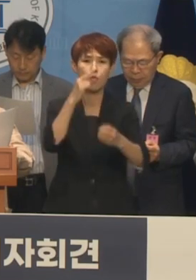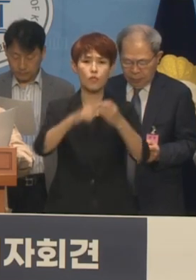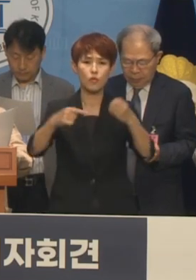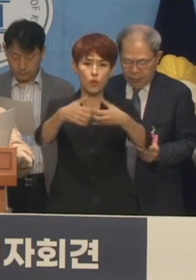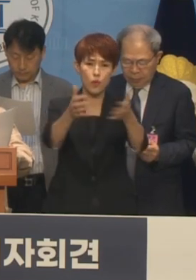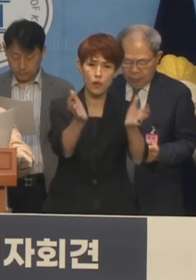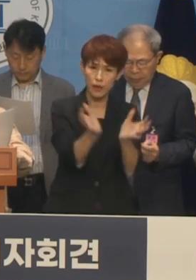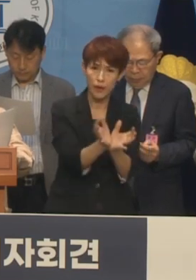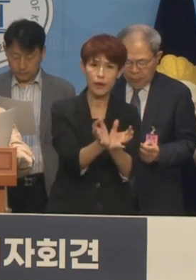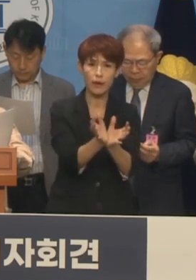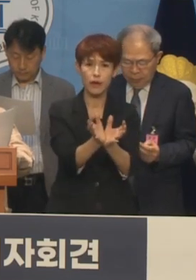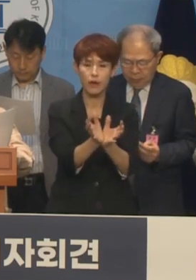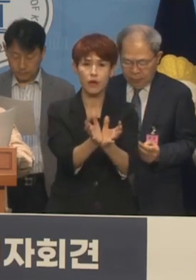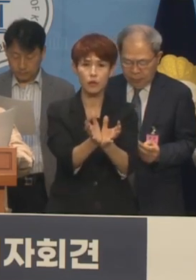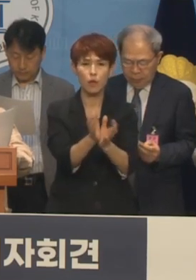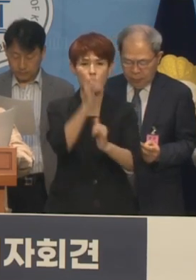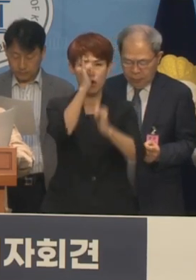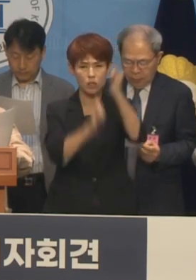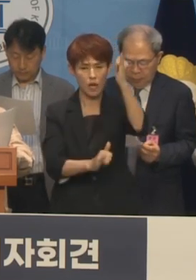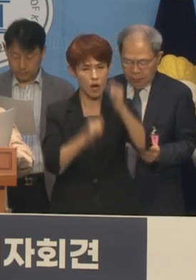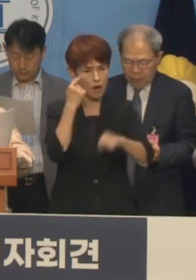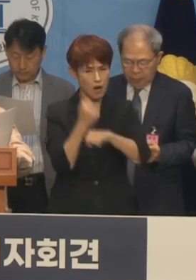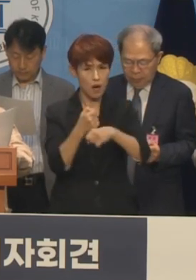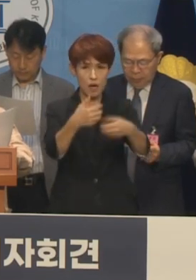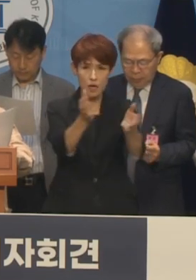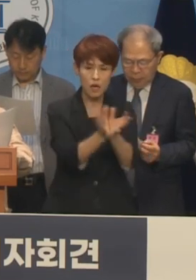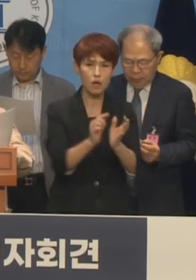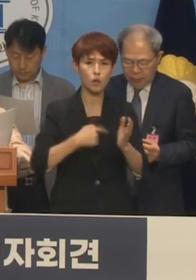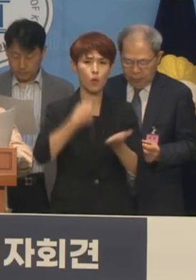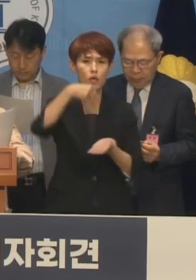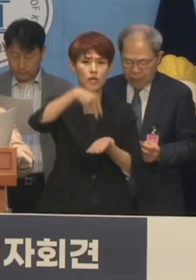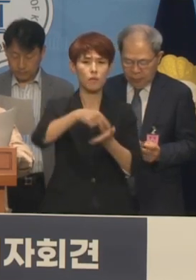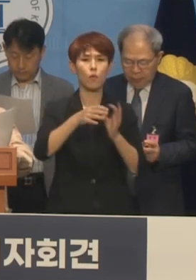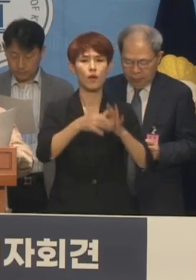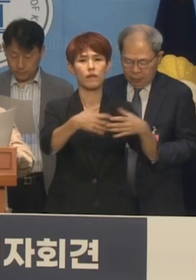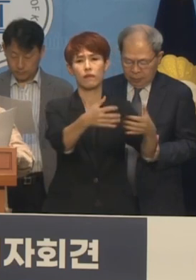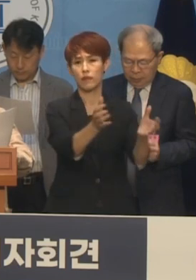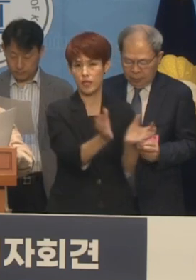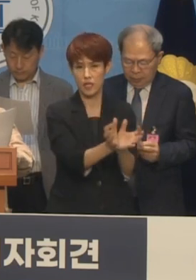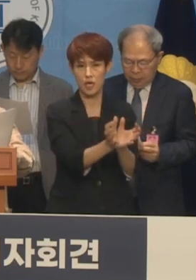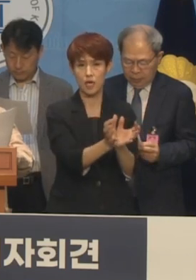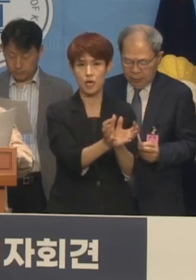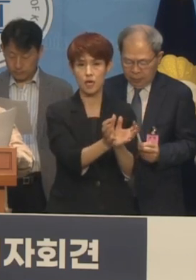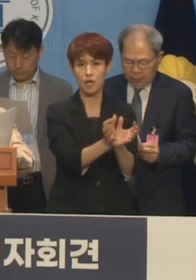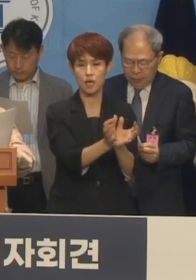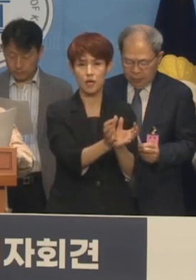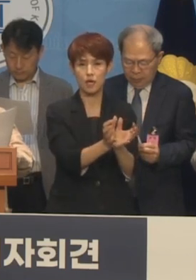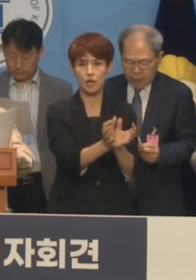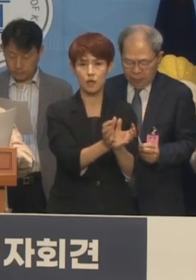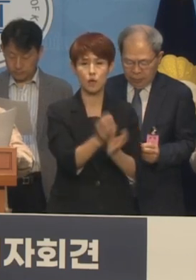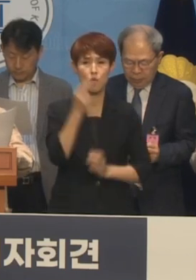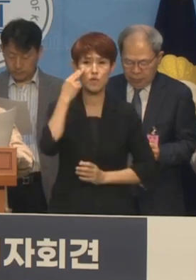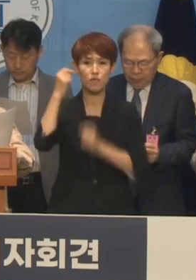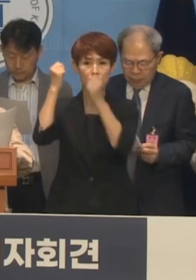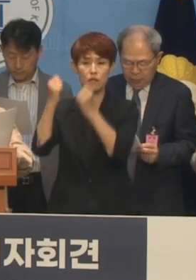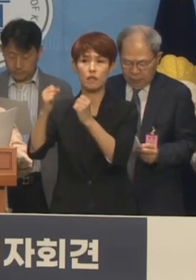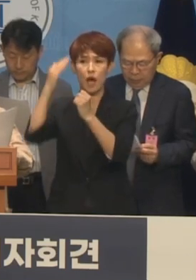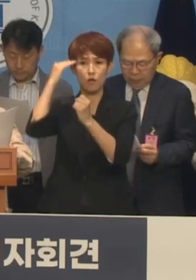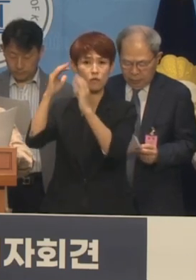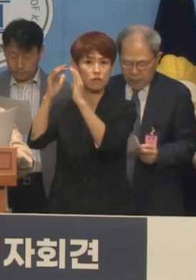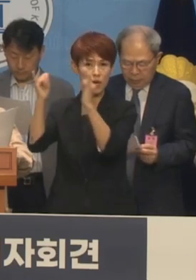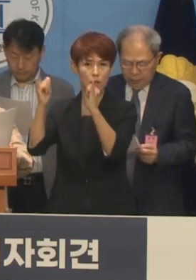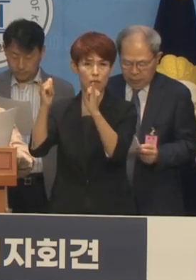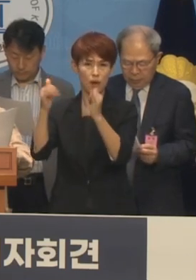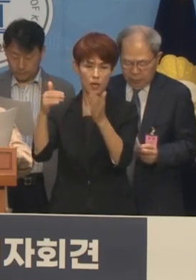종교계 그리고 역사학계와 독립운동 유관단체 심지어 미주 동포들까지